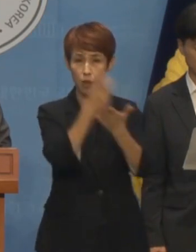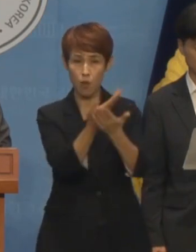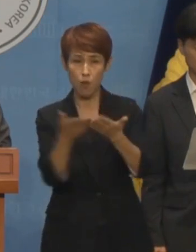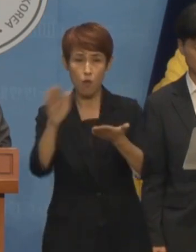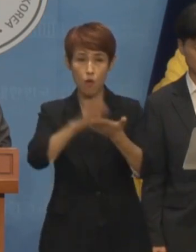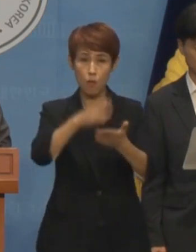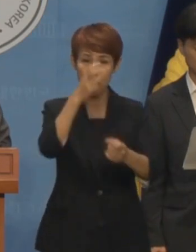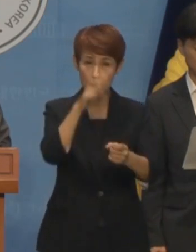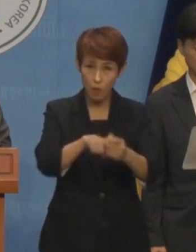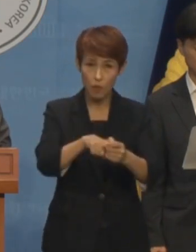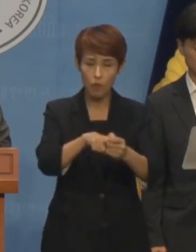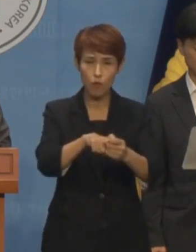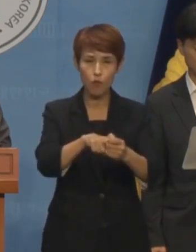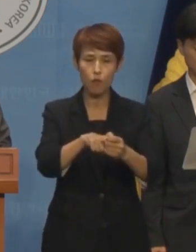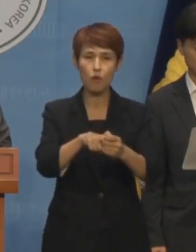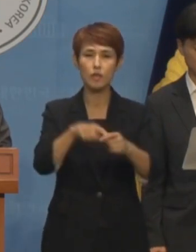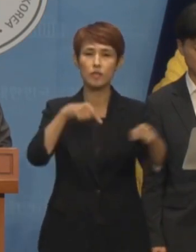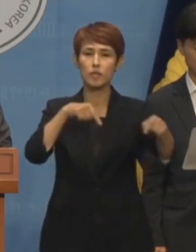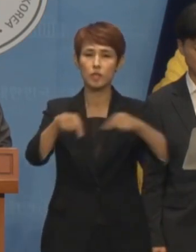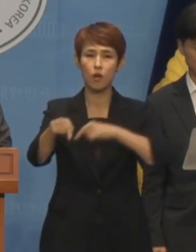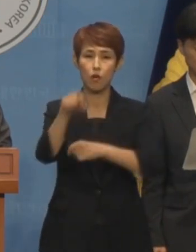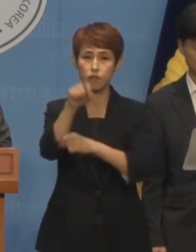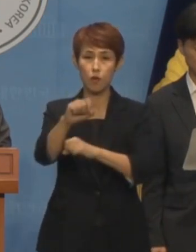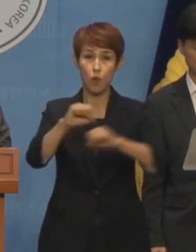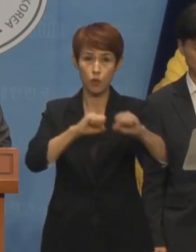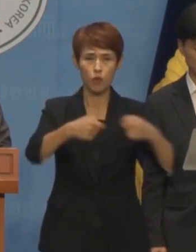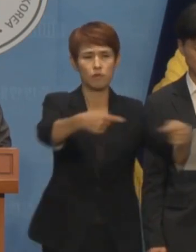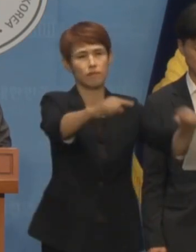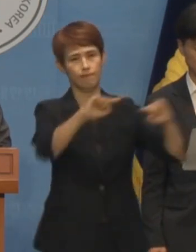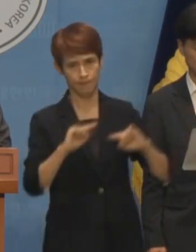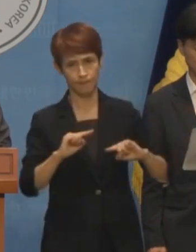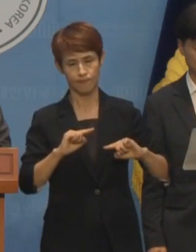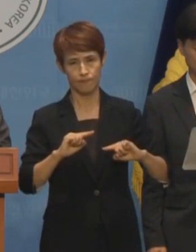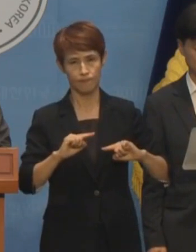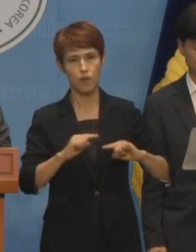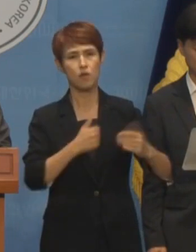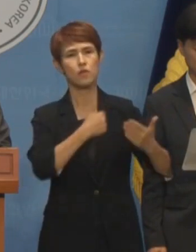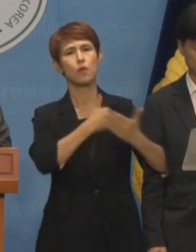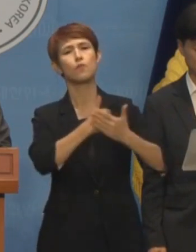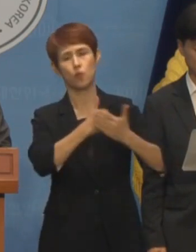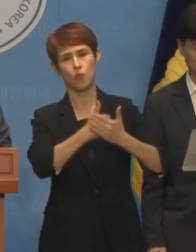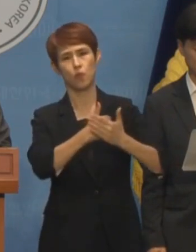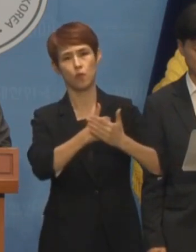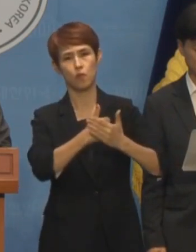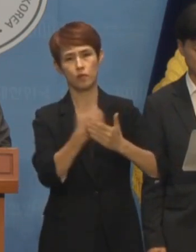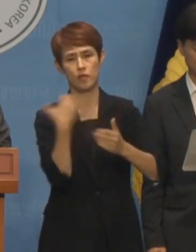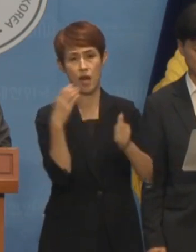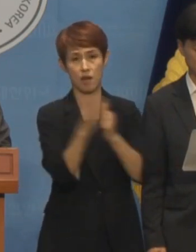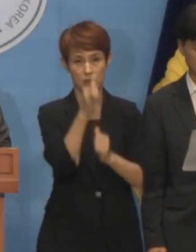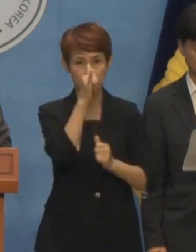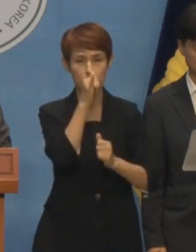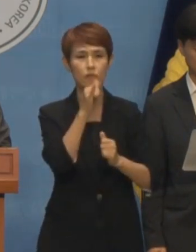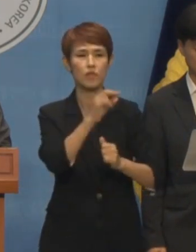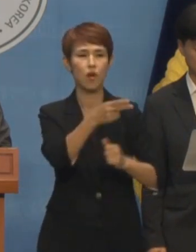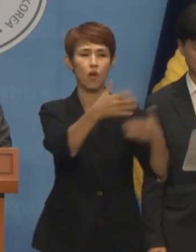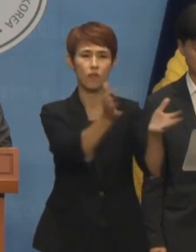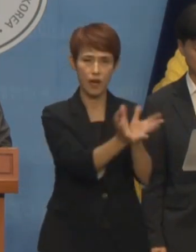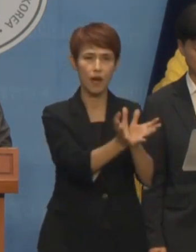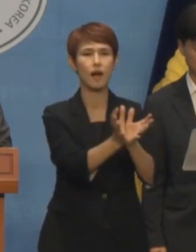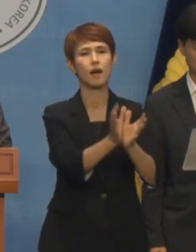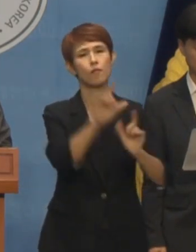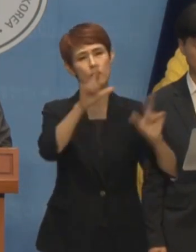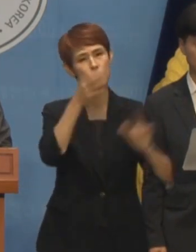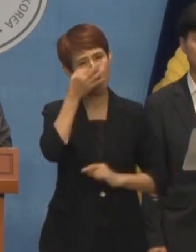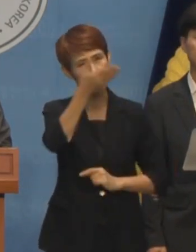일련의 모든 정무위 활동에 함께 참여하고 협조해서 책임있는 정부 여당의 자세를